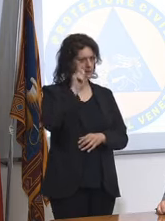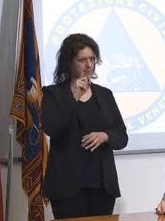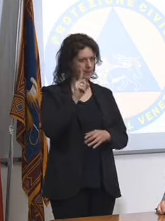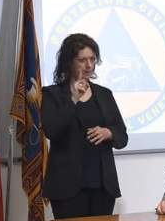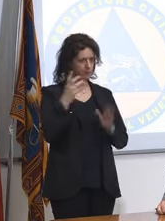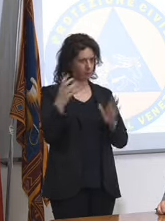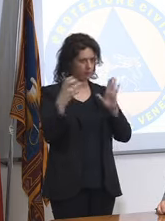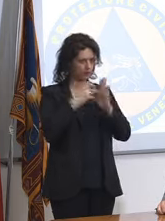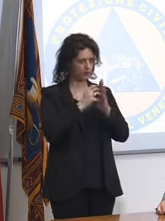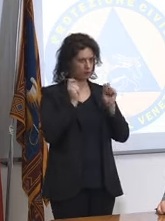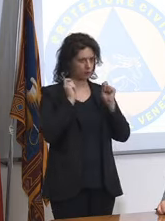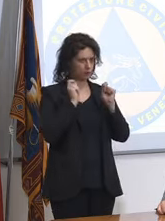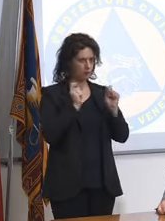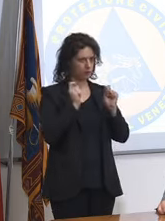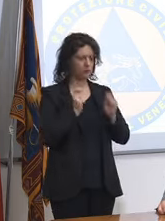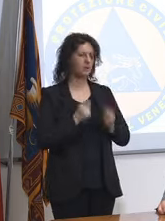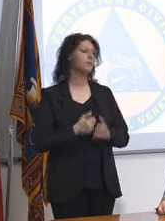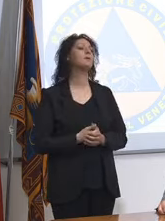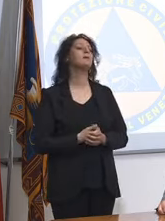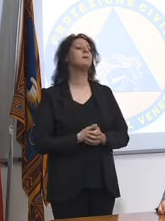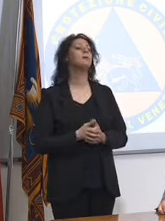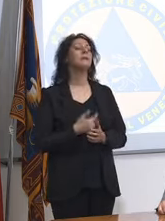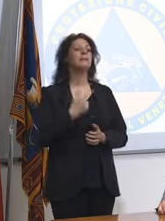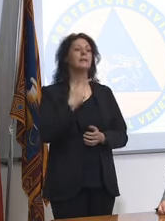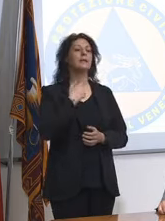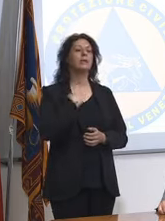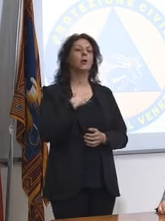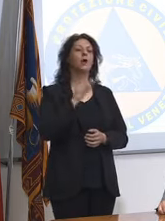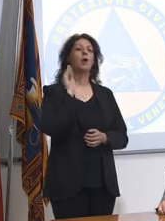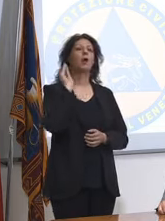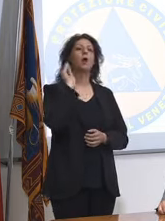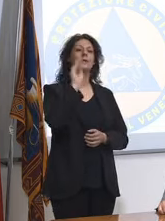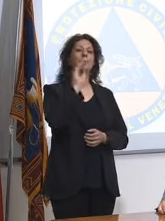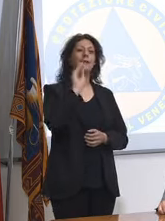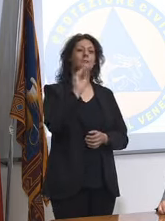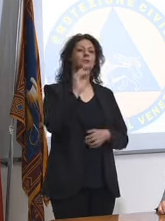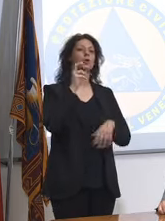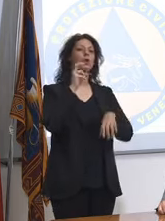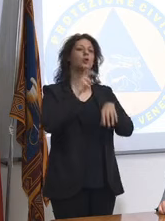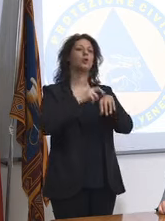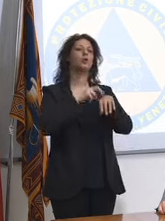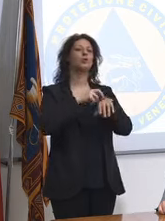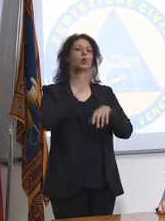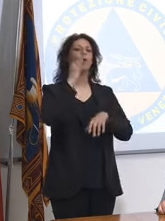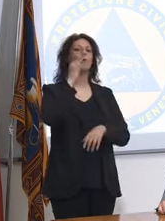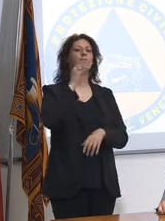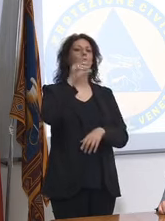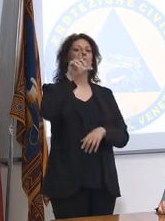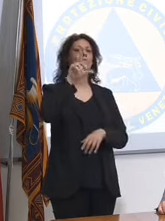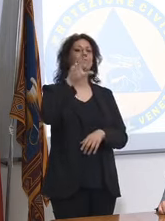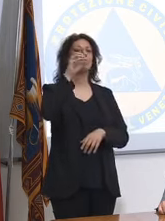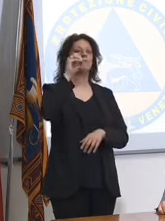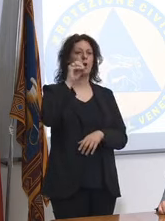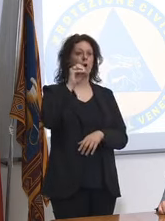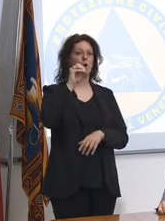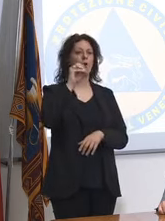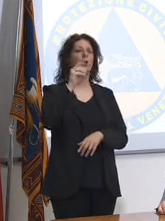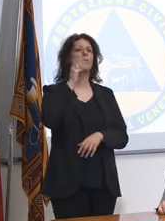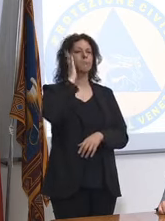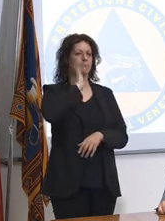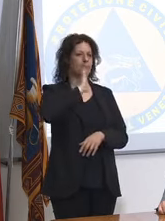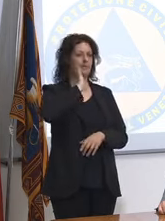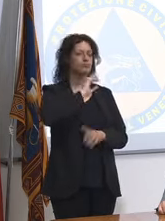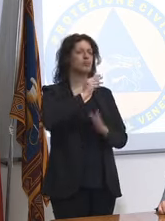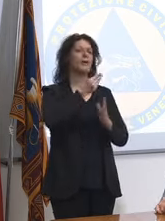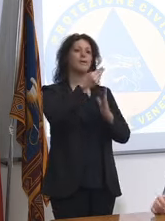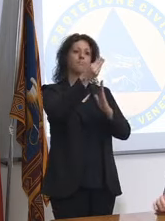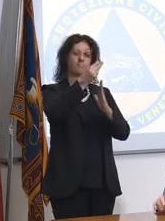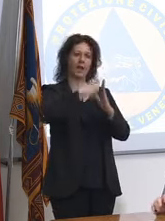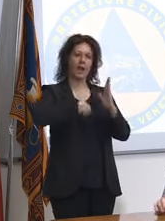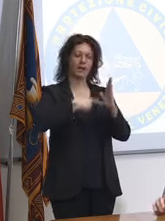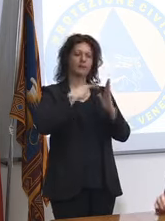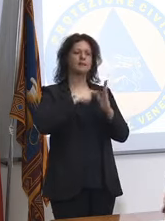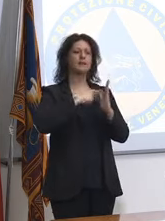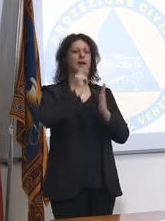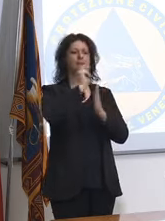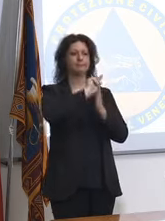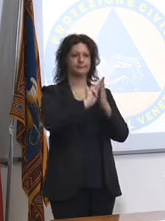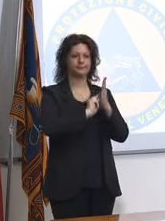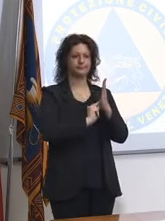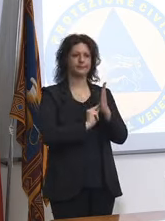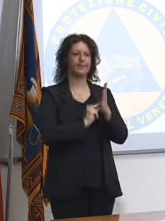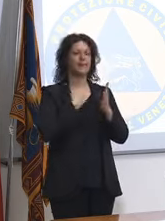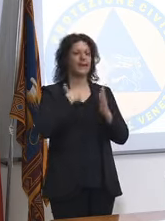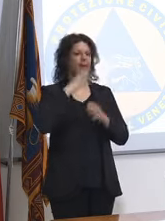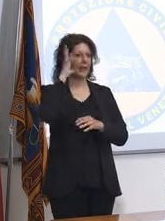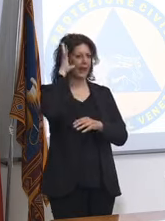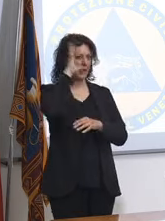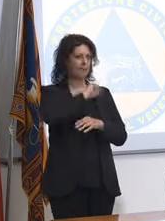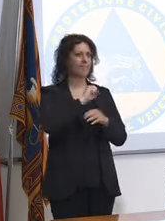dell'assessore Lanzarin chiedere al dottor Flor che vi faccia una nota su questa storia dei tamponi dell'Imperial College. Così io